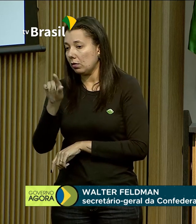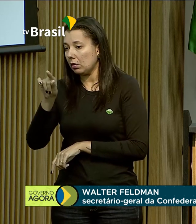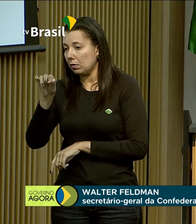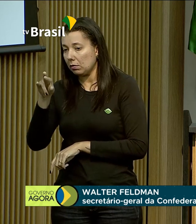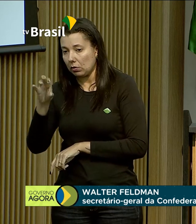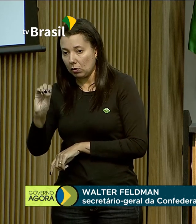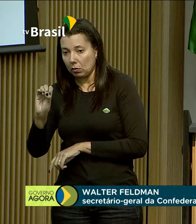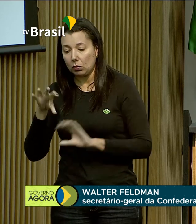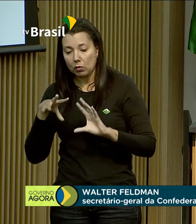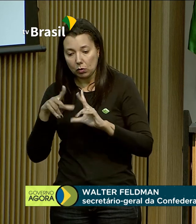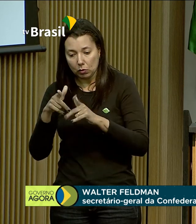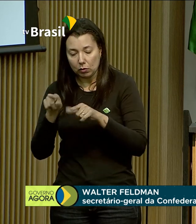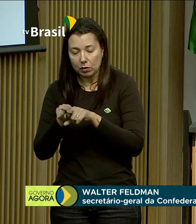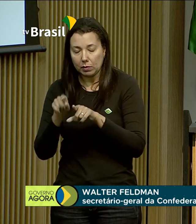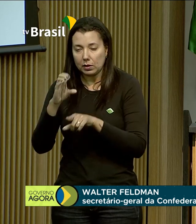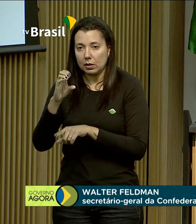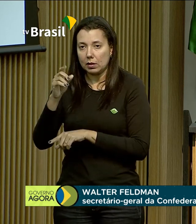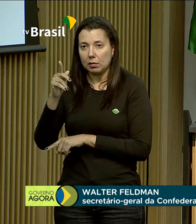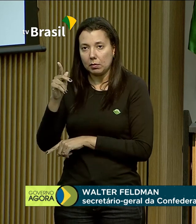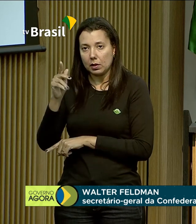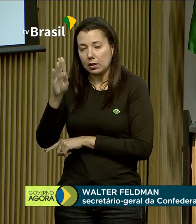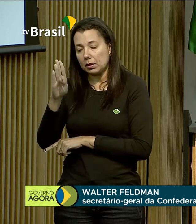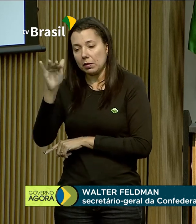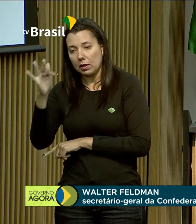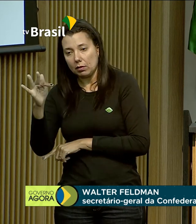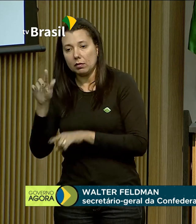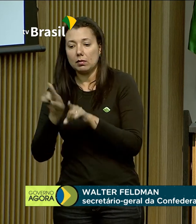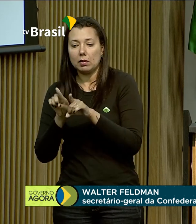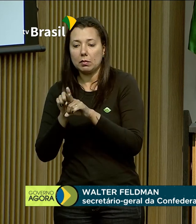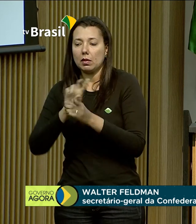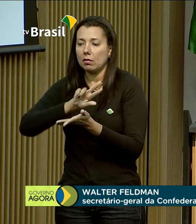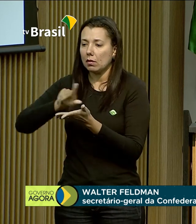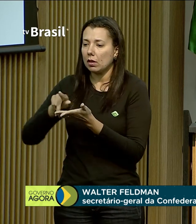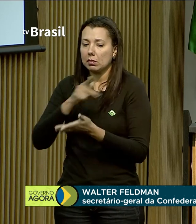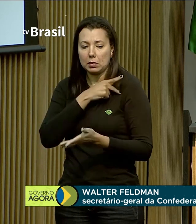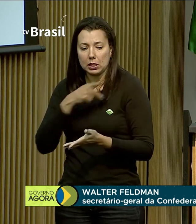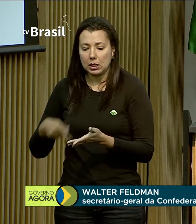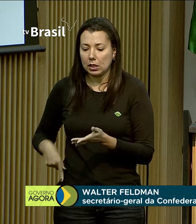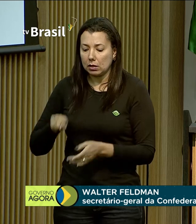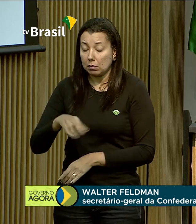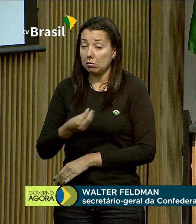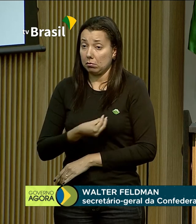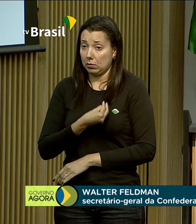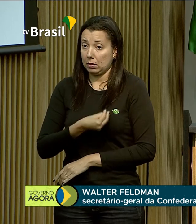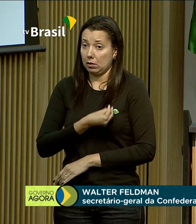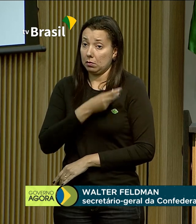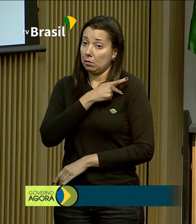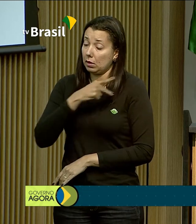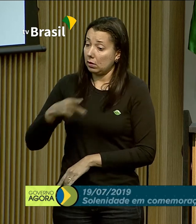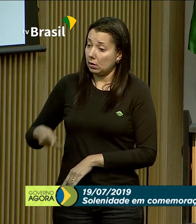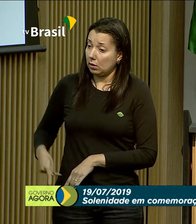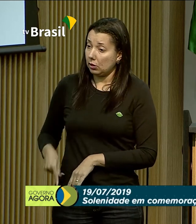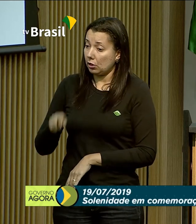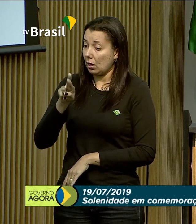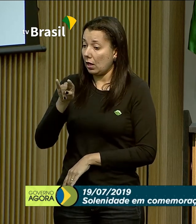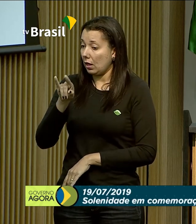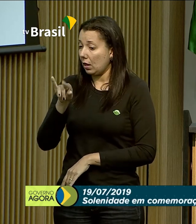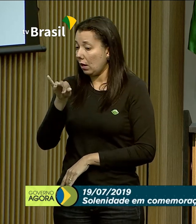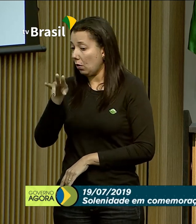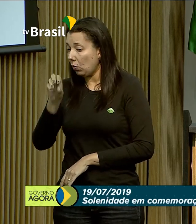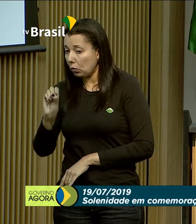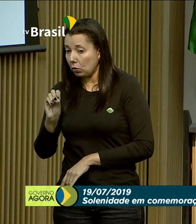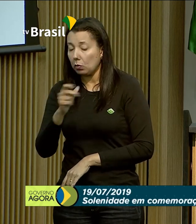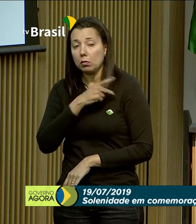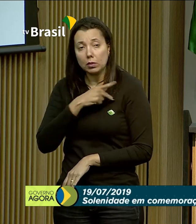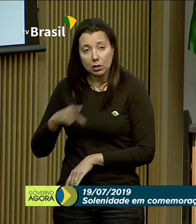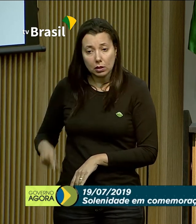direção da CBF, mas falar também em nome dos presidentes de federações aqui presentes, o presidente Reinaldo Bastos, o presidente